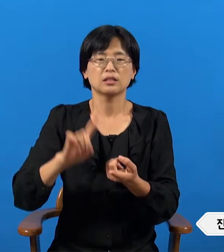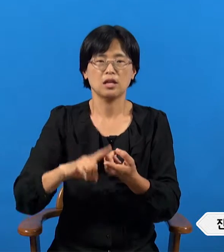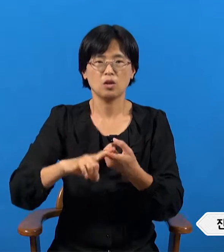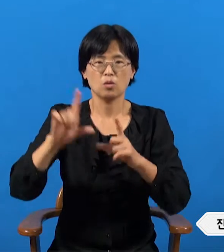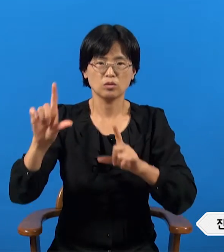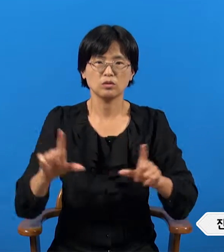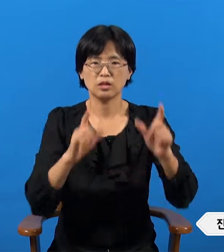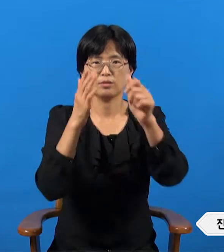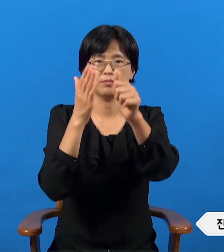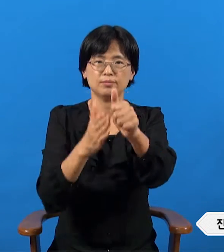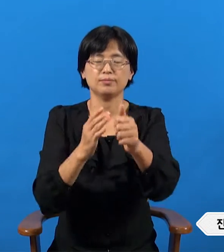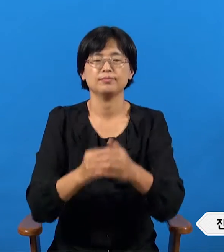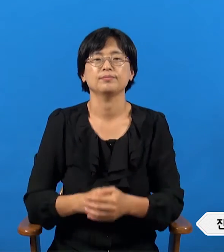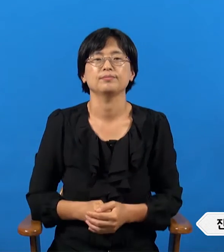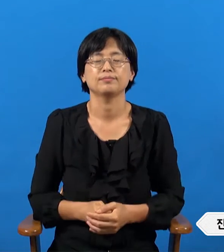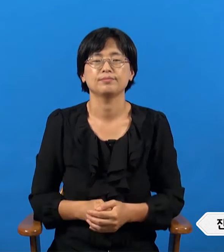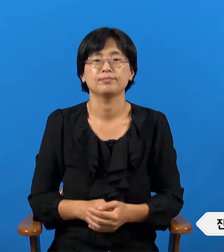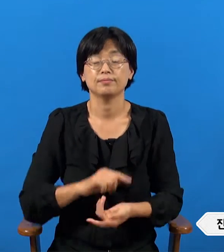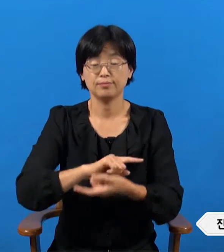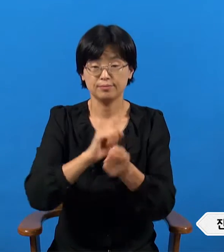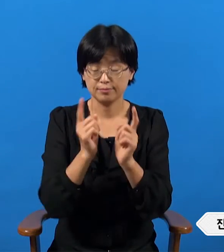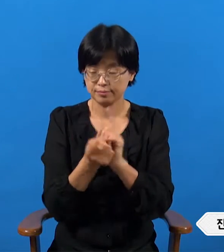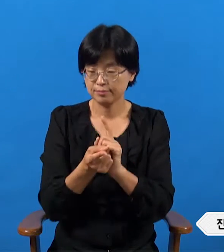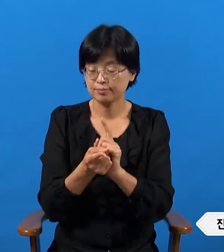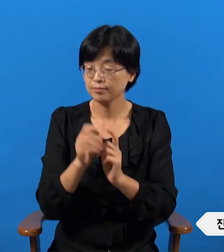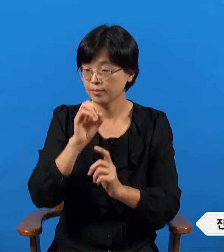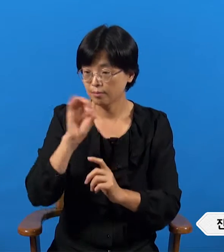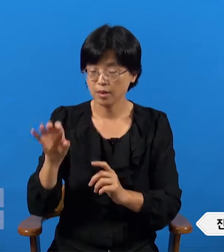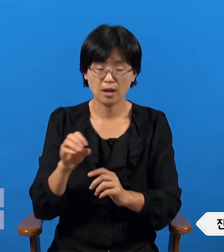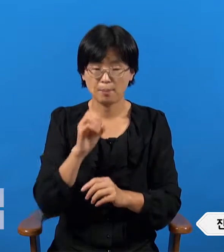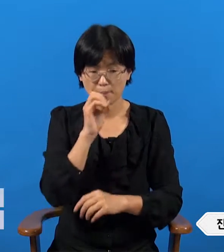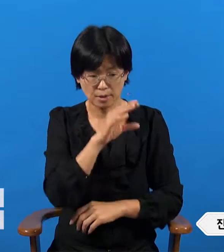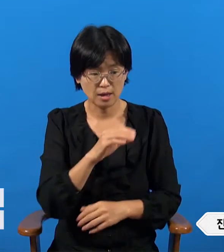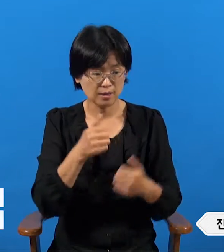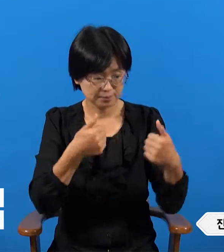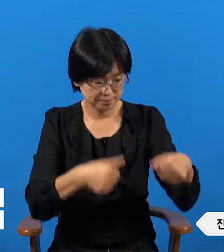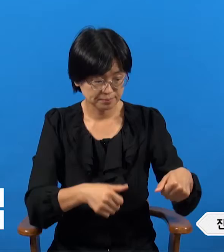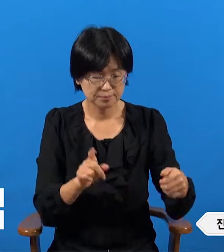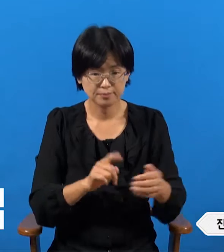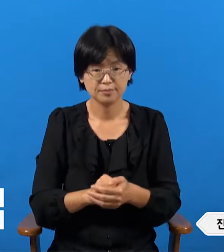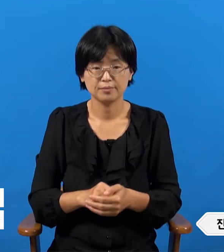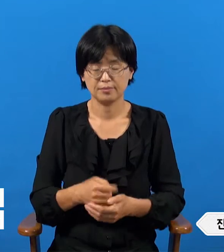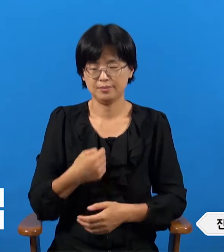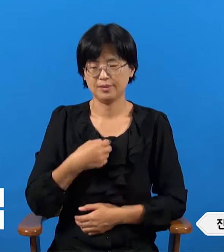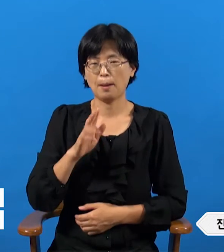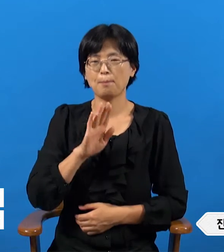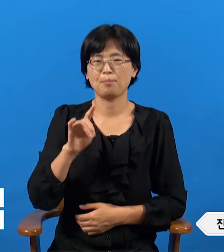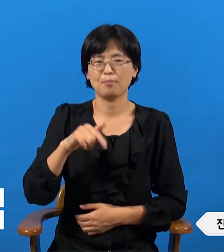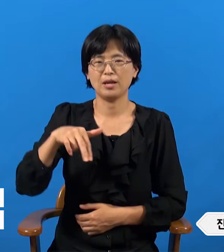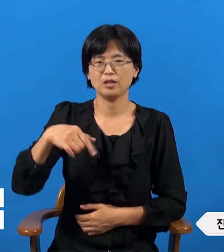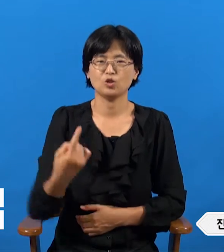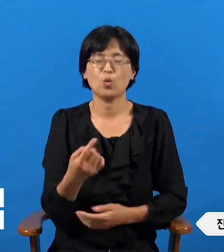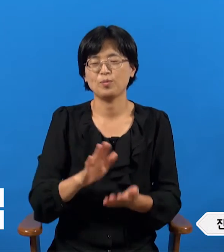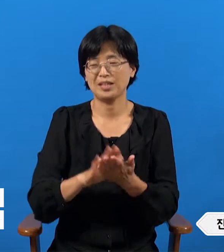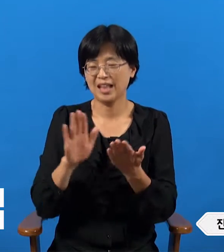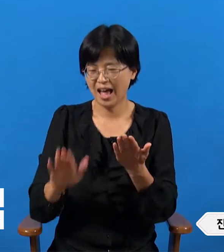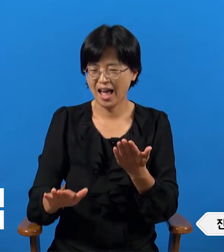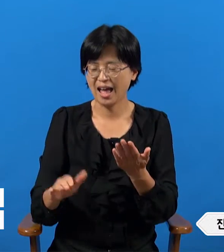자녀답게 사십시오. 우리 옆에 있는 분들에게 한번 얘기해 볼까요? 나는 백조입니다. 한번 해보세요.